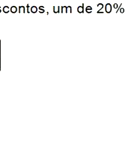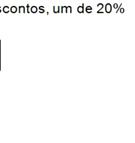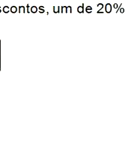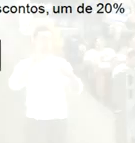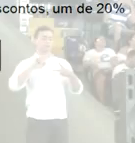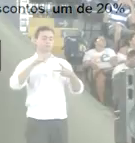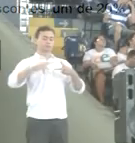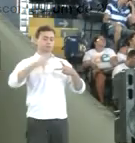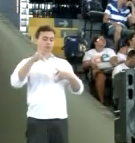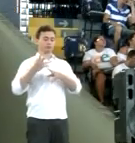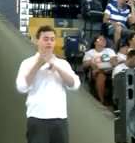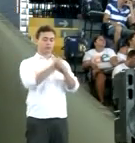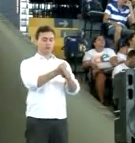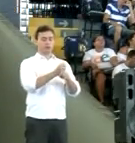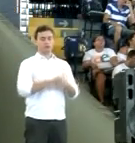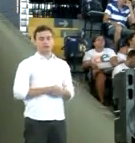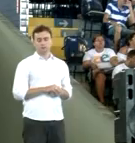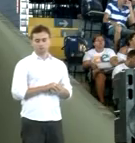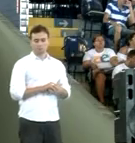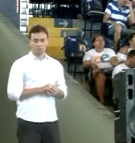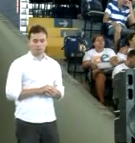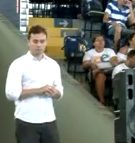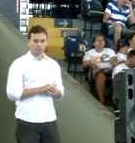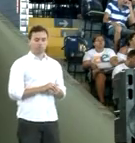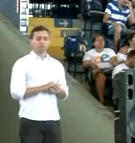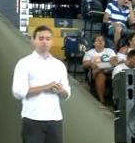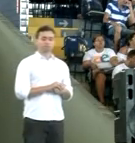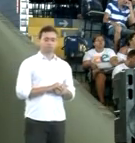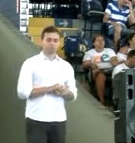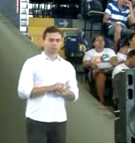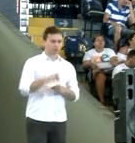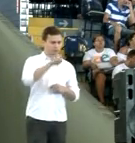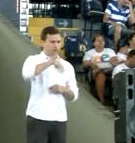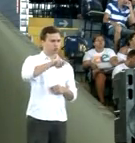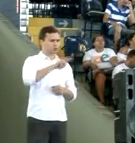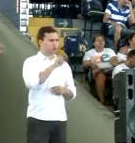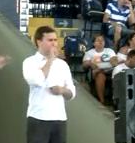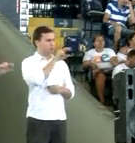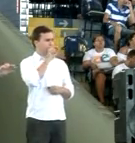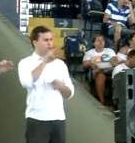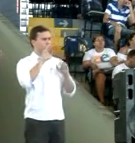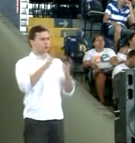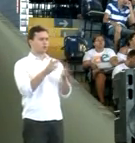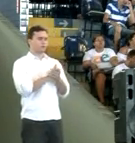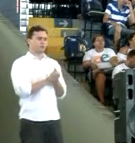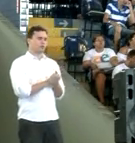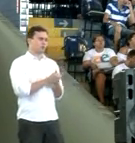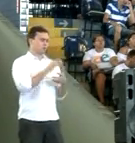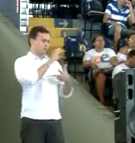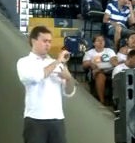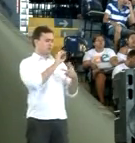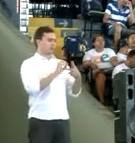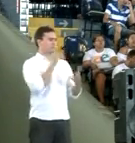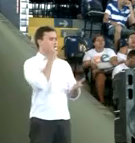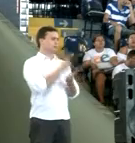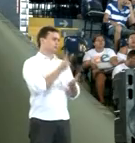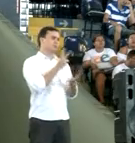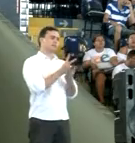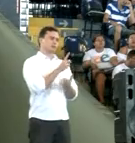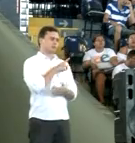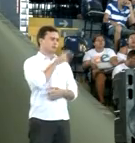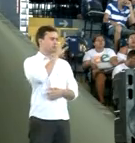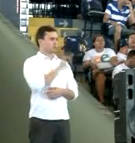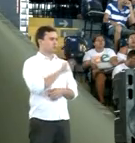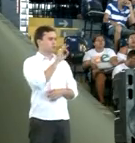30%. Quem nunca viu uma situação dessa, né, pessoal? Toda prova do Enem, você usa o cálculo